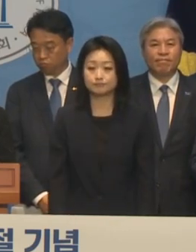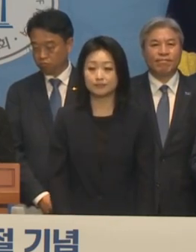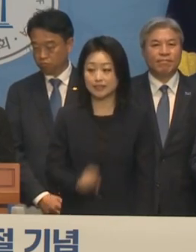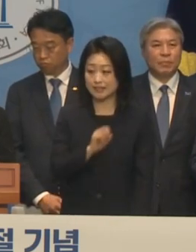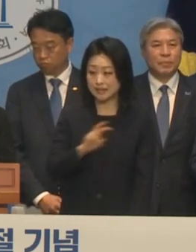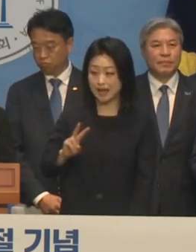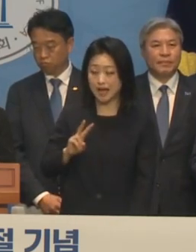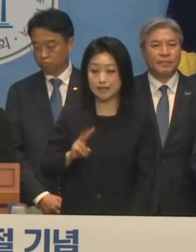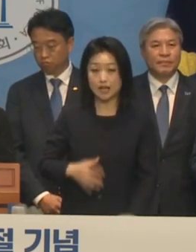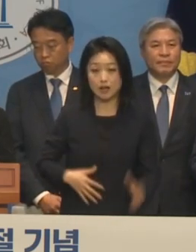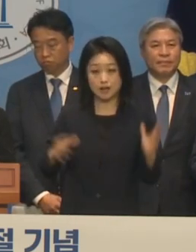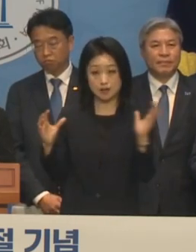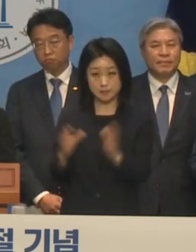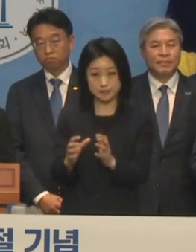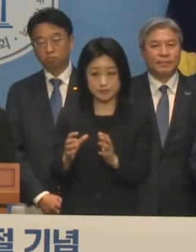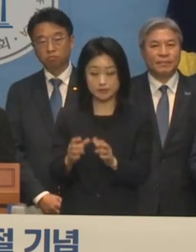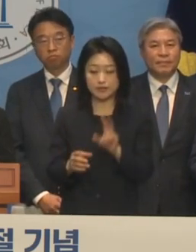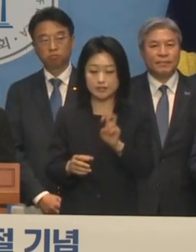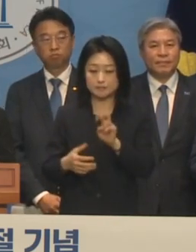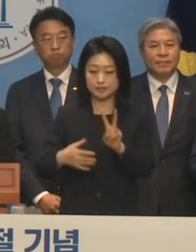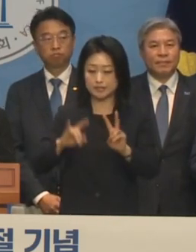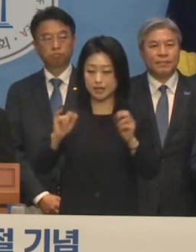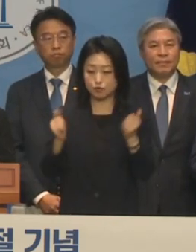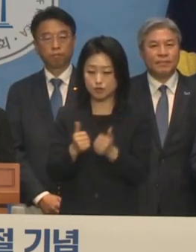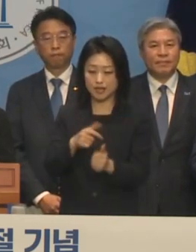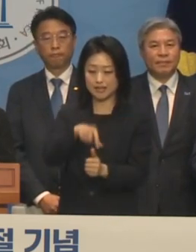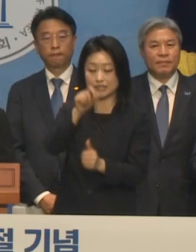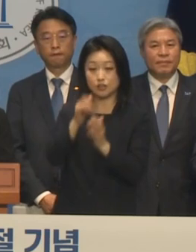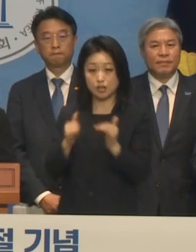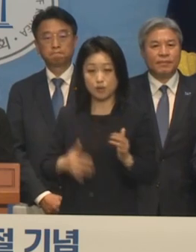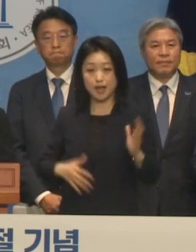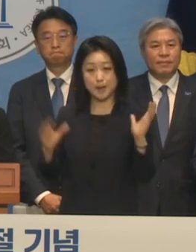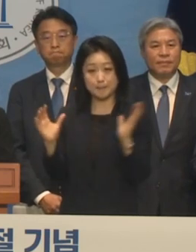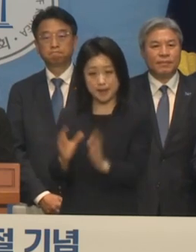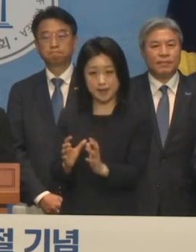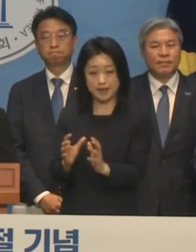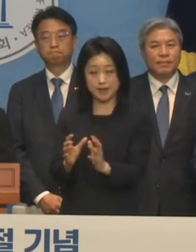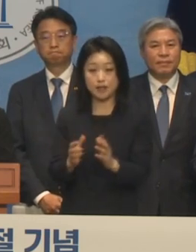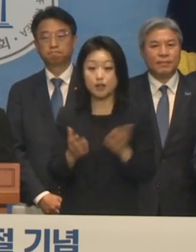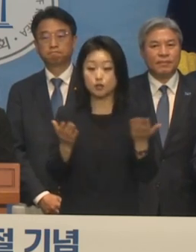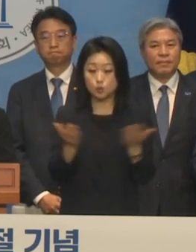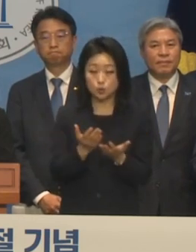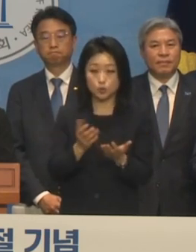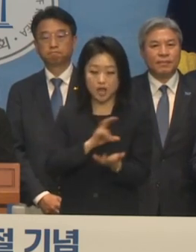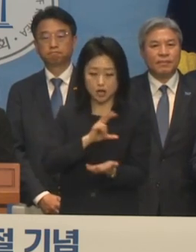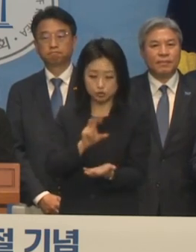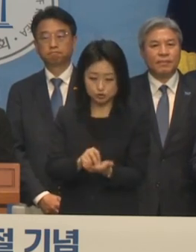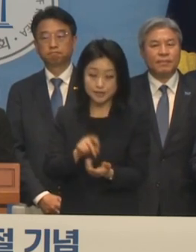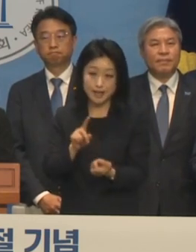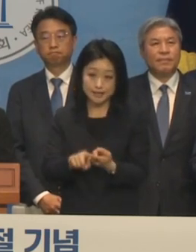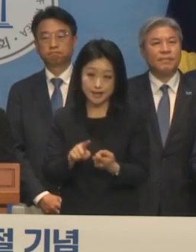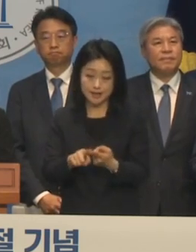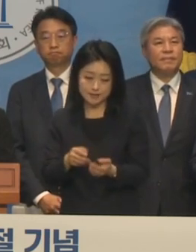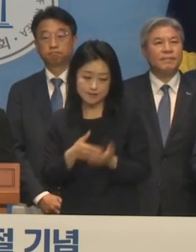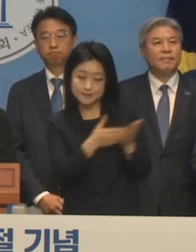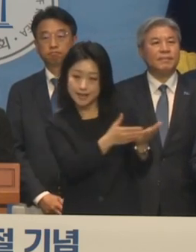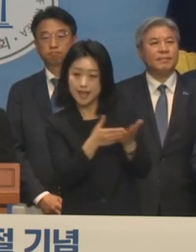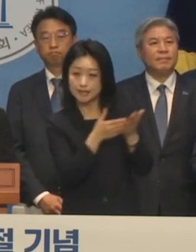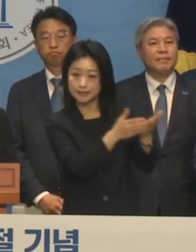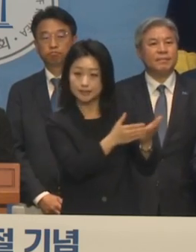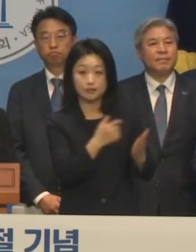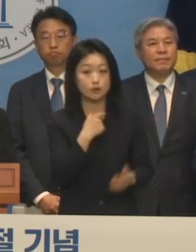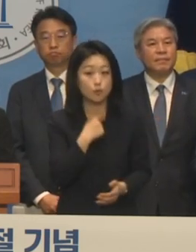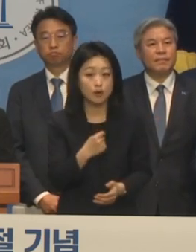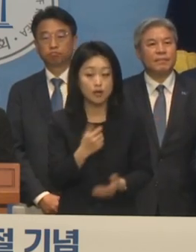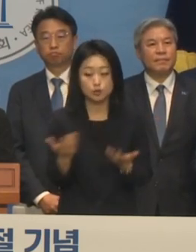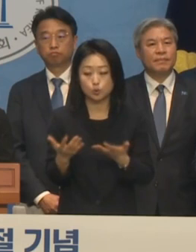야당과 22대 국회의원 당선인들과 함께 노동 의제를 적극 제안하고